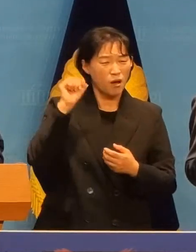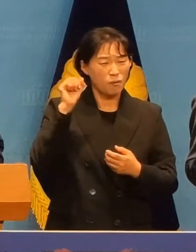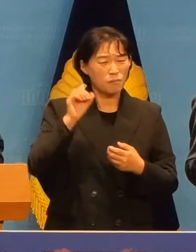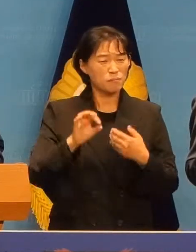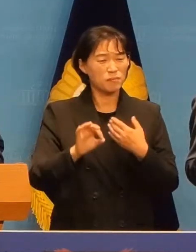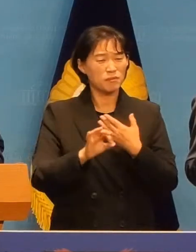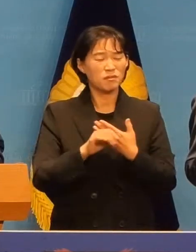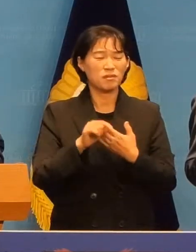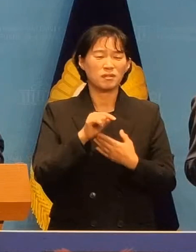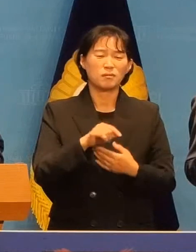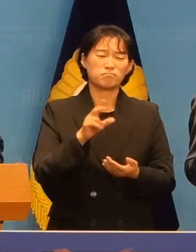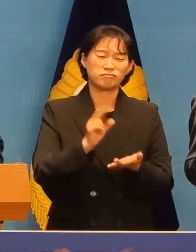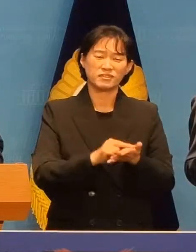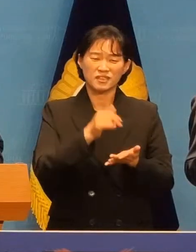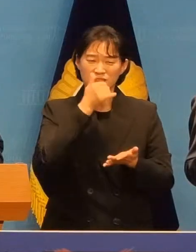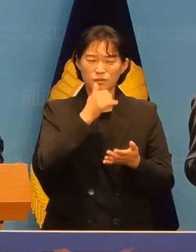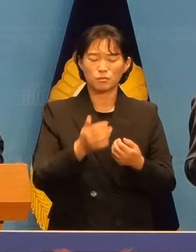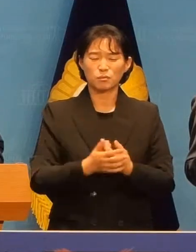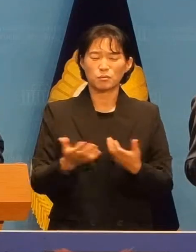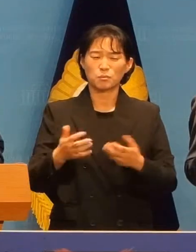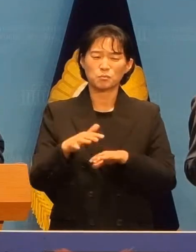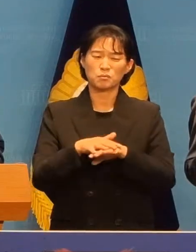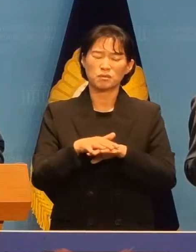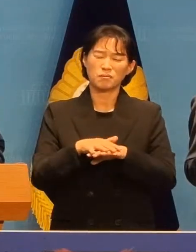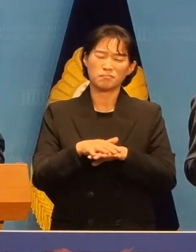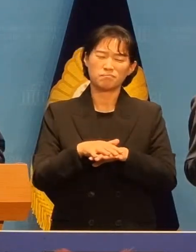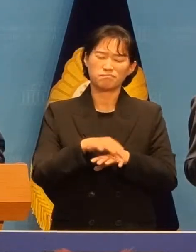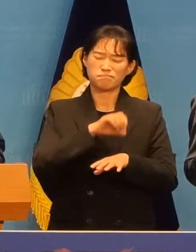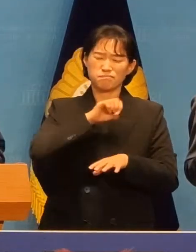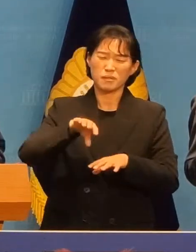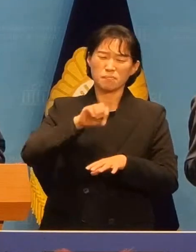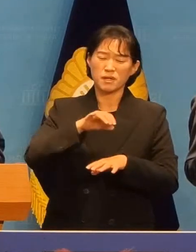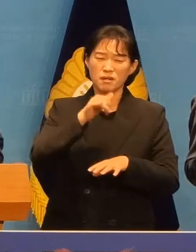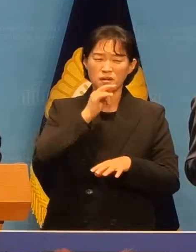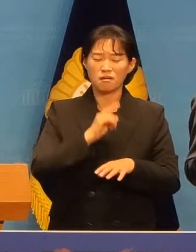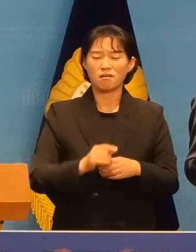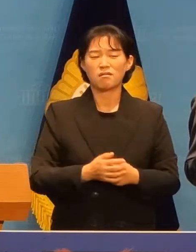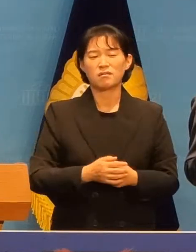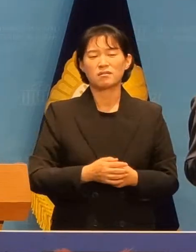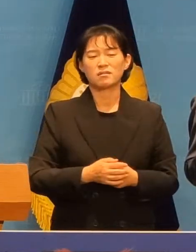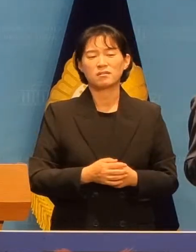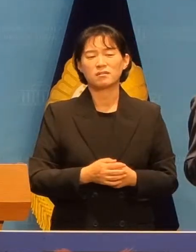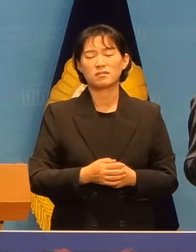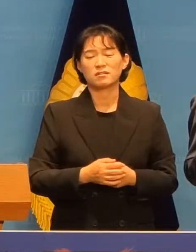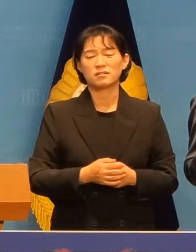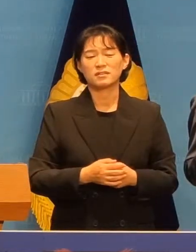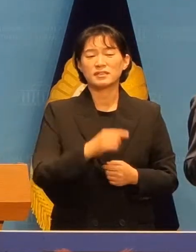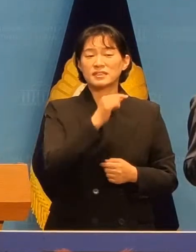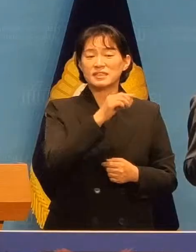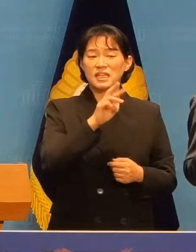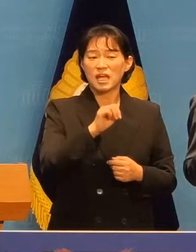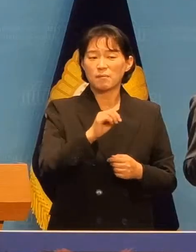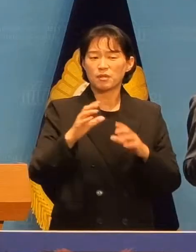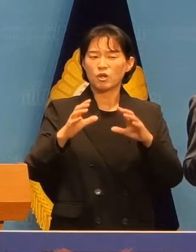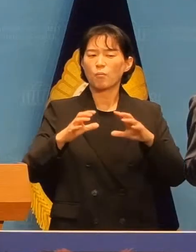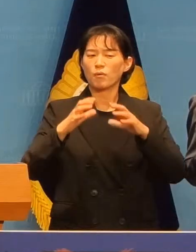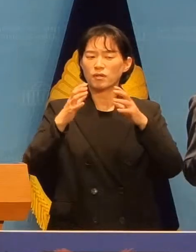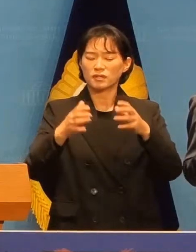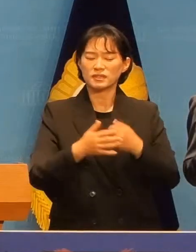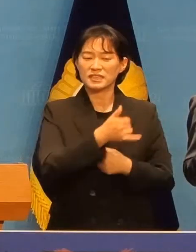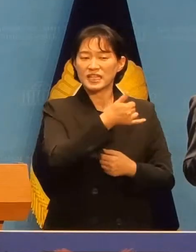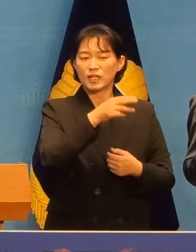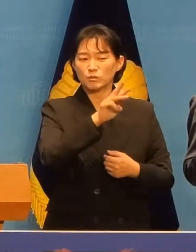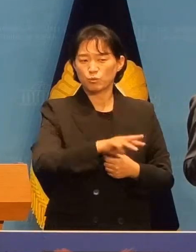것이라고 하면서 노동조합을 압박했습니다. 지난 21일에는 GM 글로벌에서는